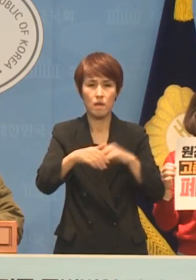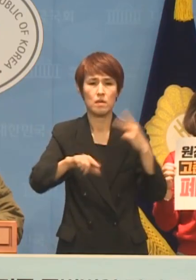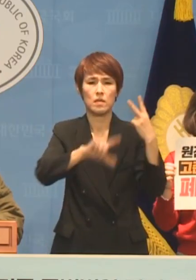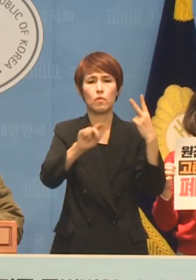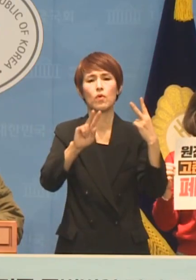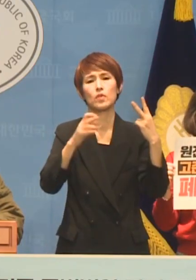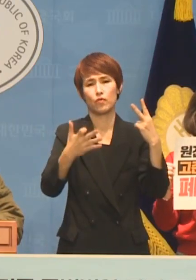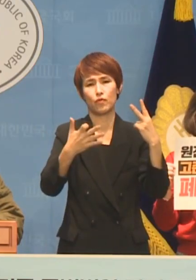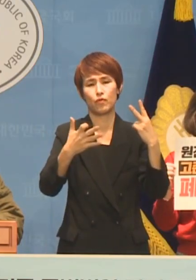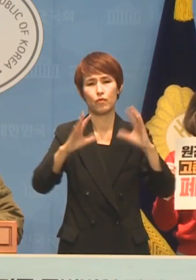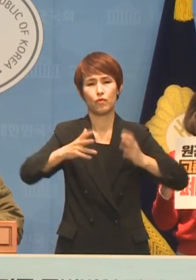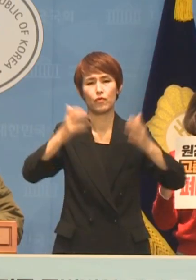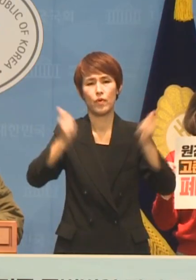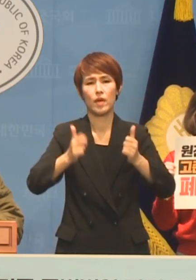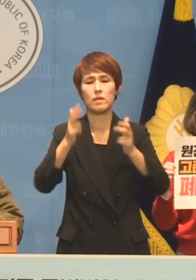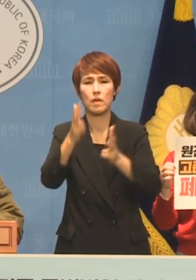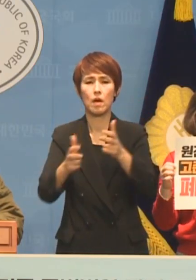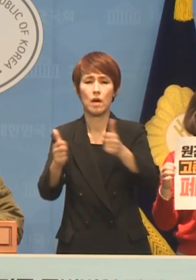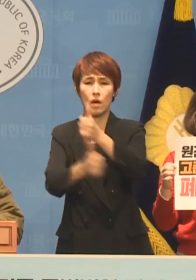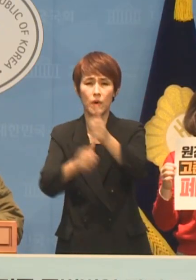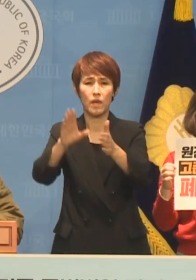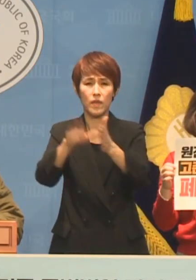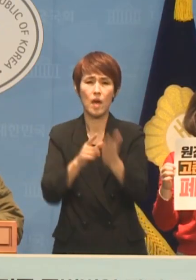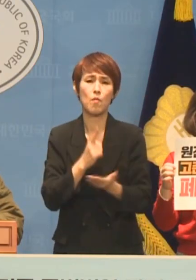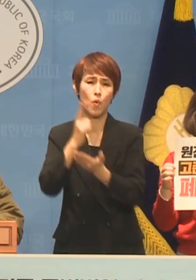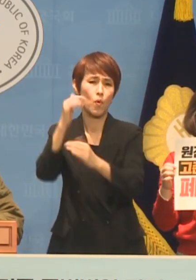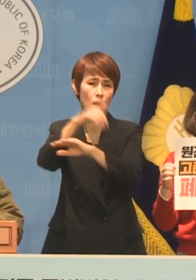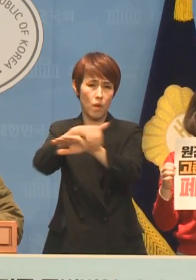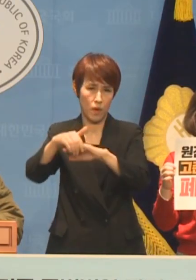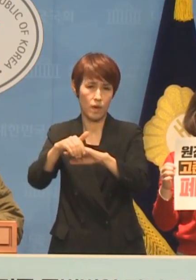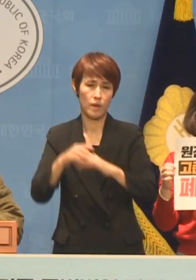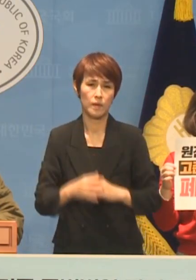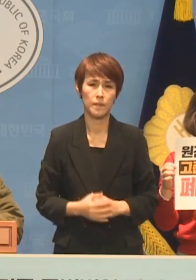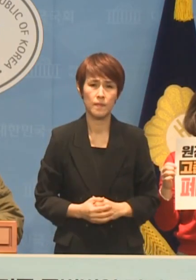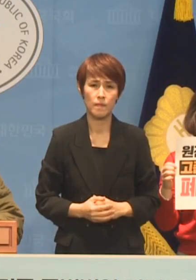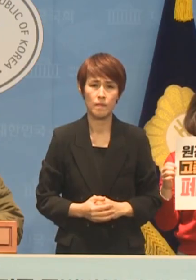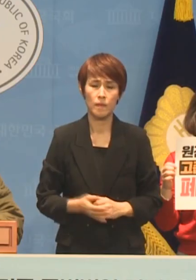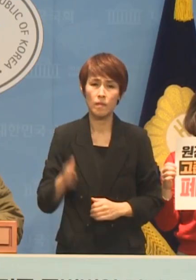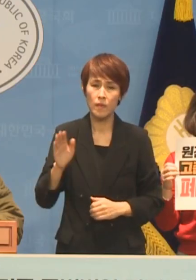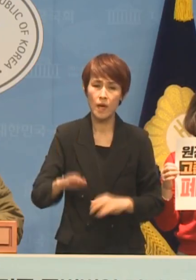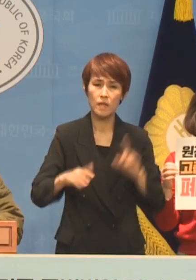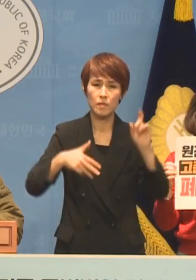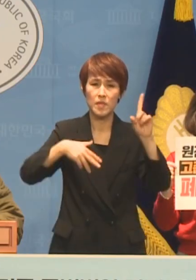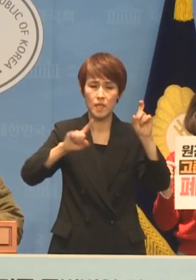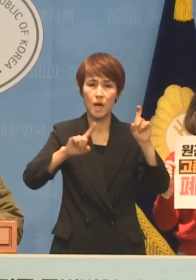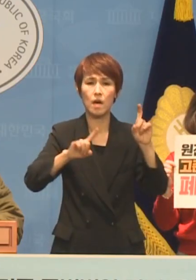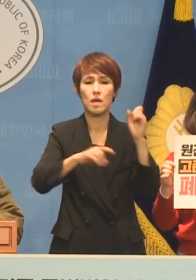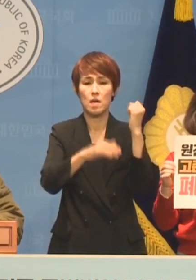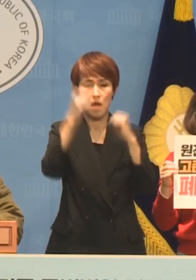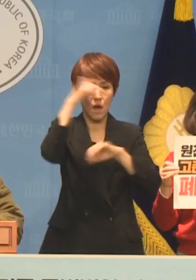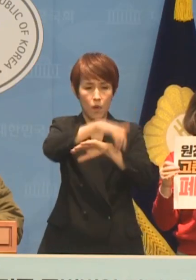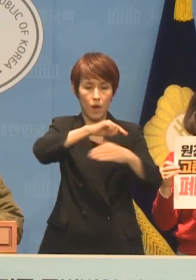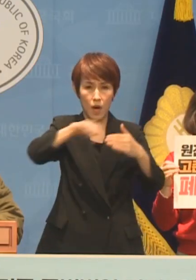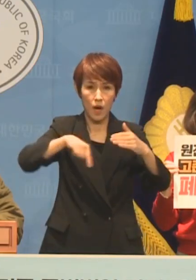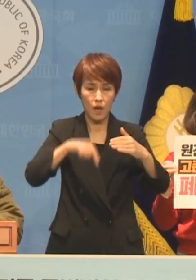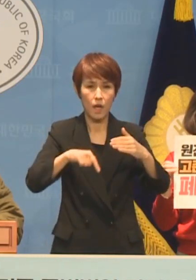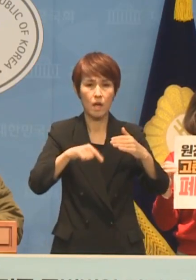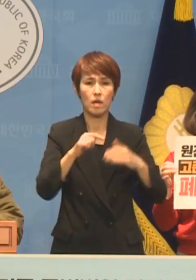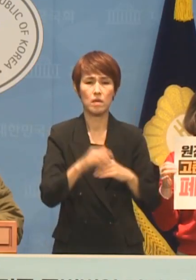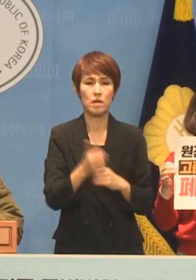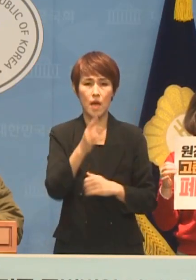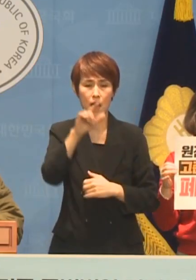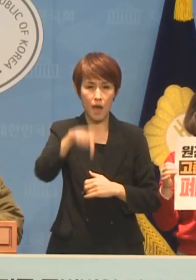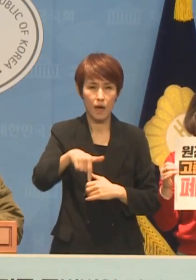19일 국회 산자위 전체회의에서 보고할 예정으로 알려져 있다. 그러나 11차 정기본안의 노후핵발전소